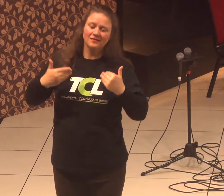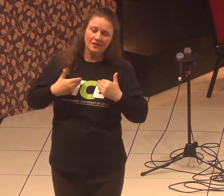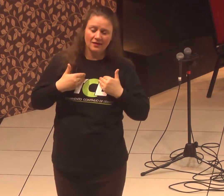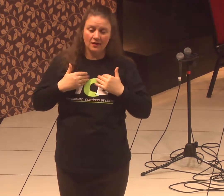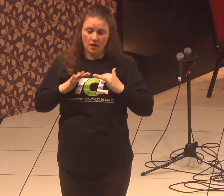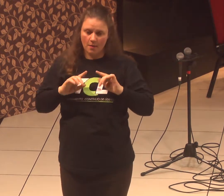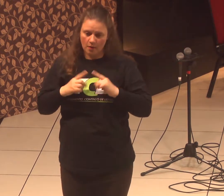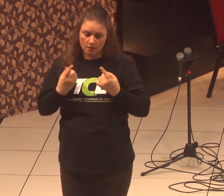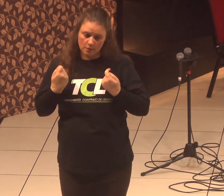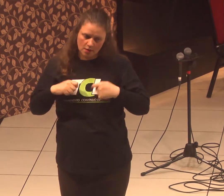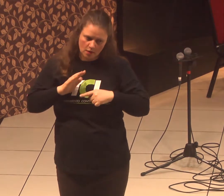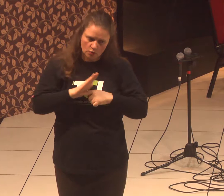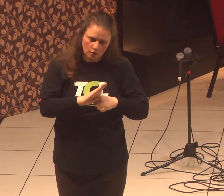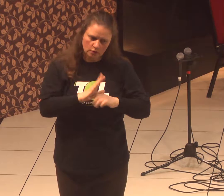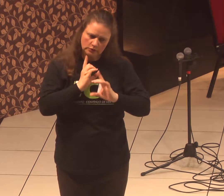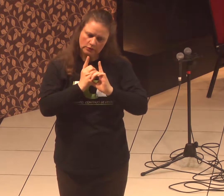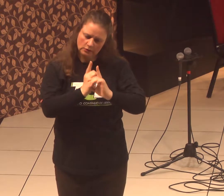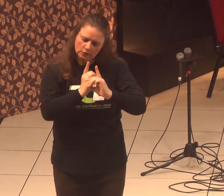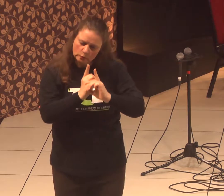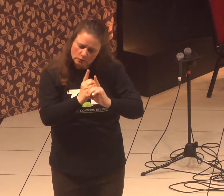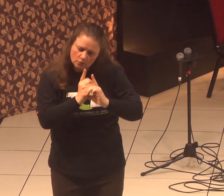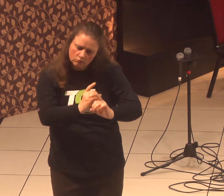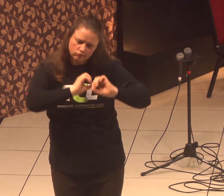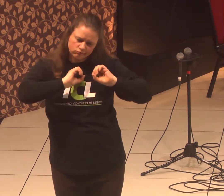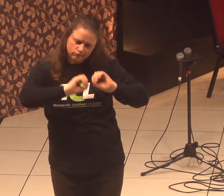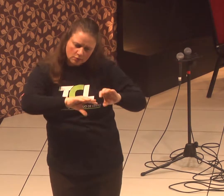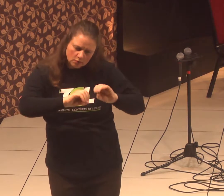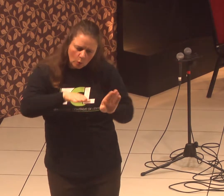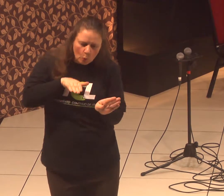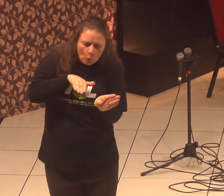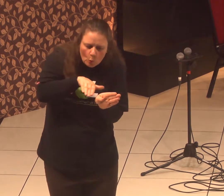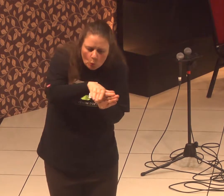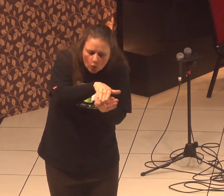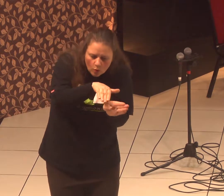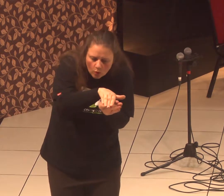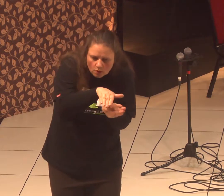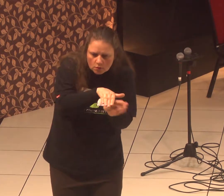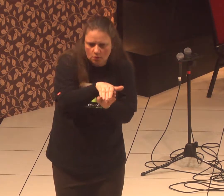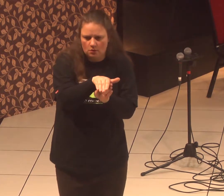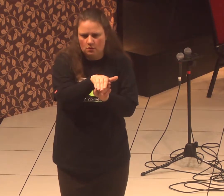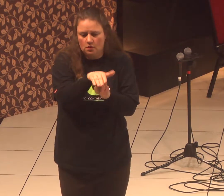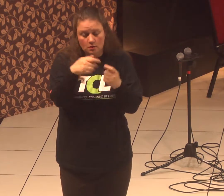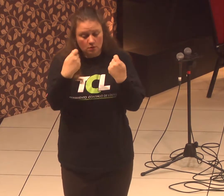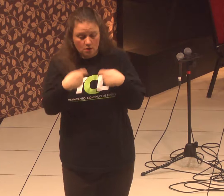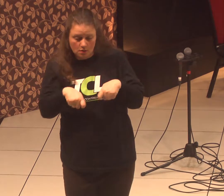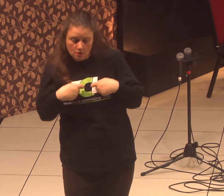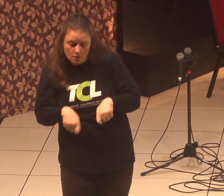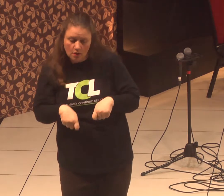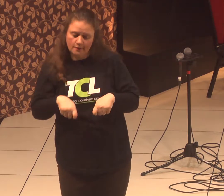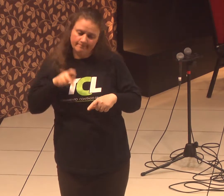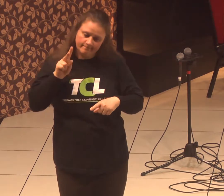estar com elas, para que elas comecem, e daí não sabe comer direito, tem que dar de comer.